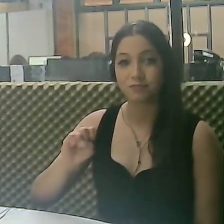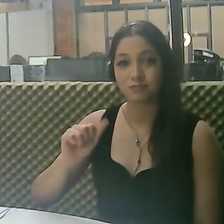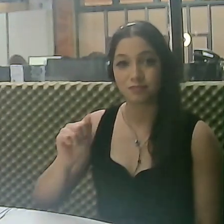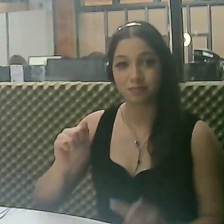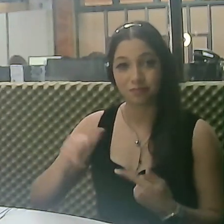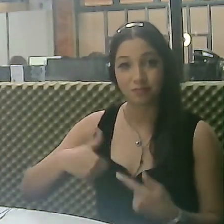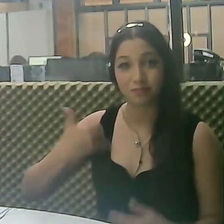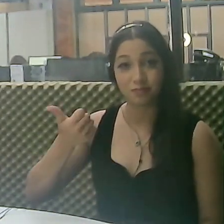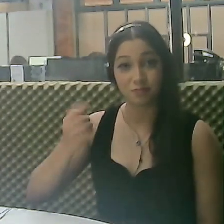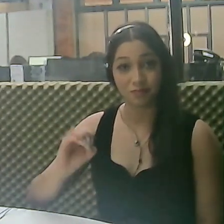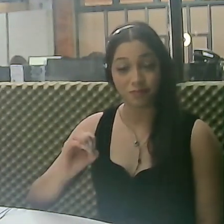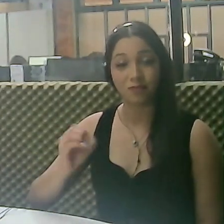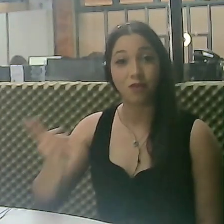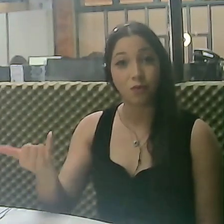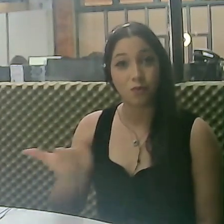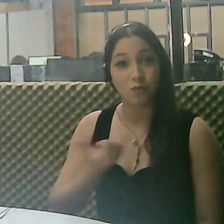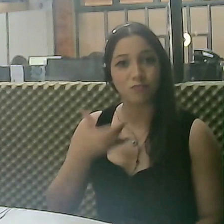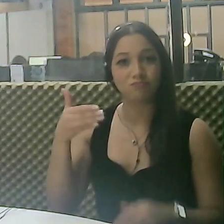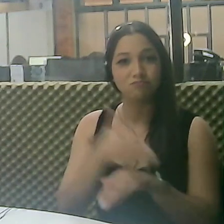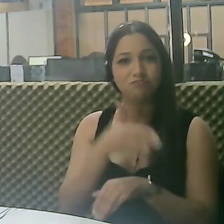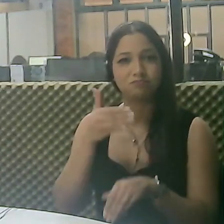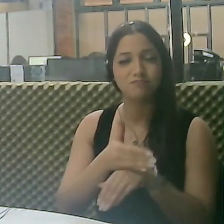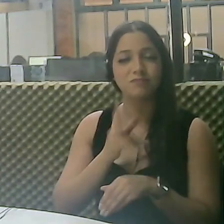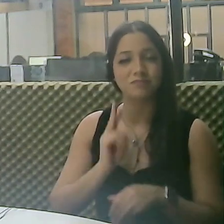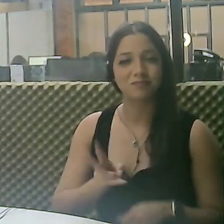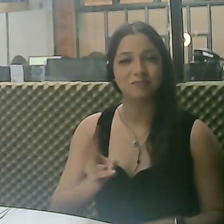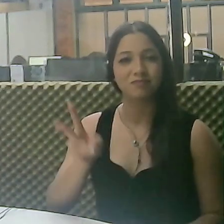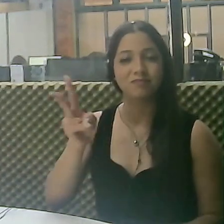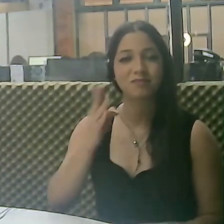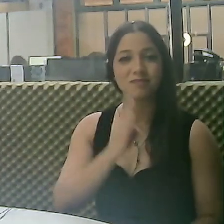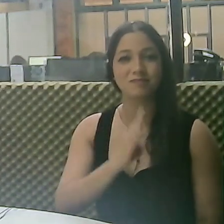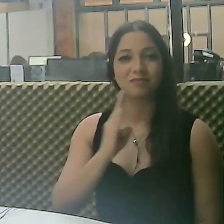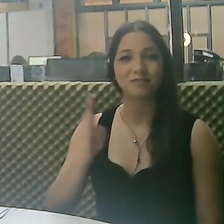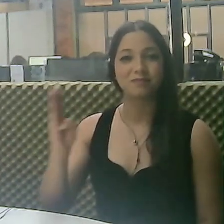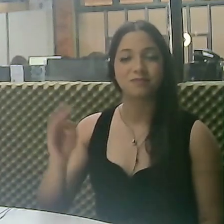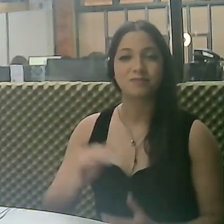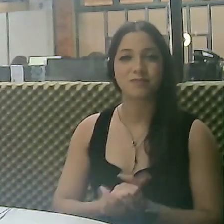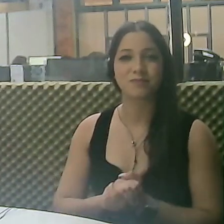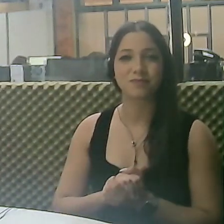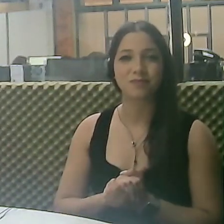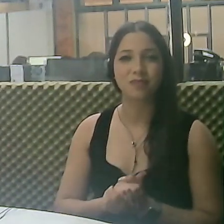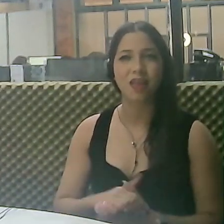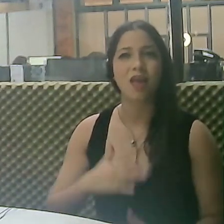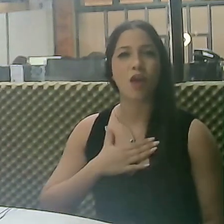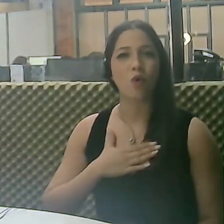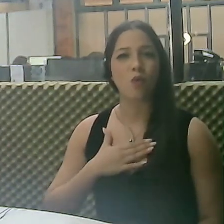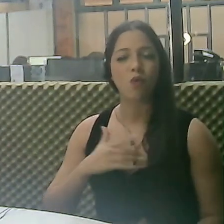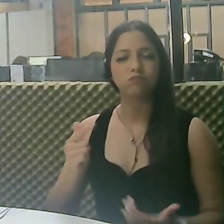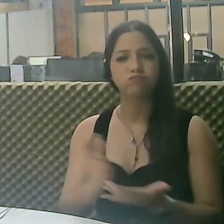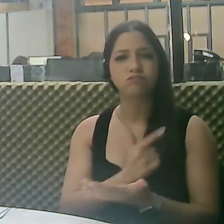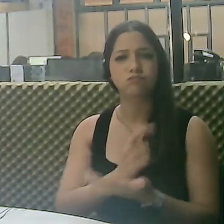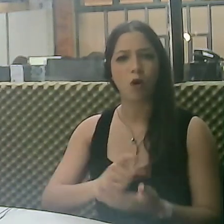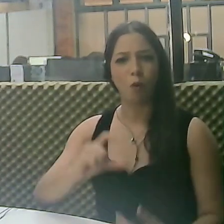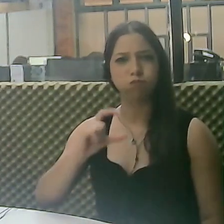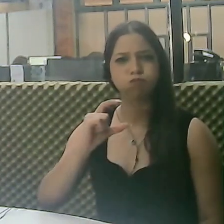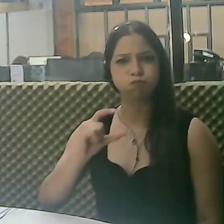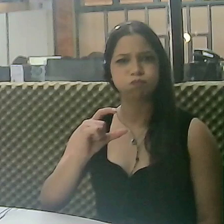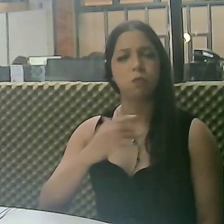Melo, de 10 anos, nos contou que é frequentadora assídua da biblioteca. Eu costumo pegar tipo